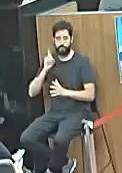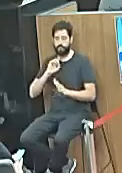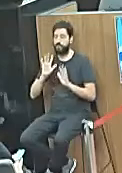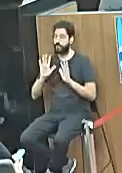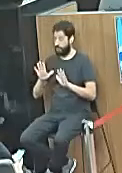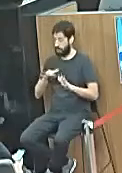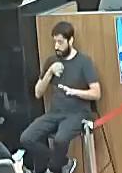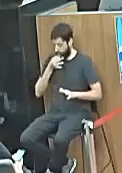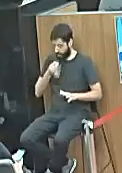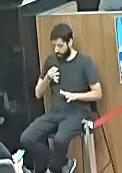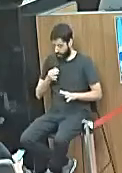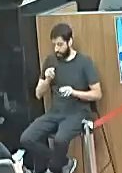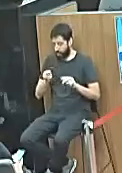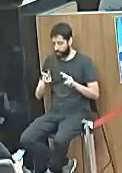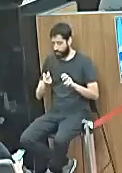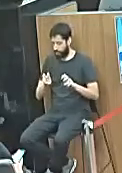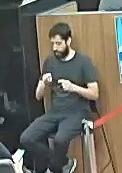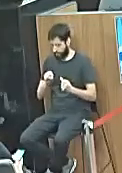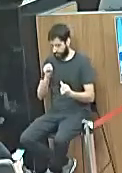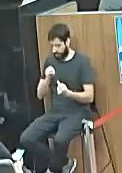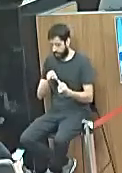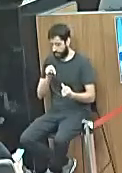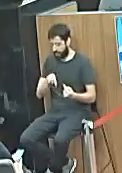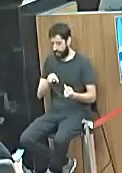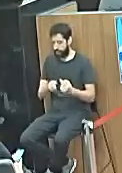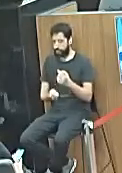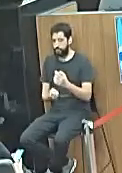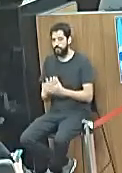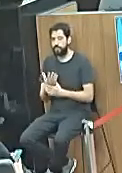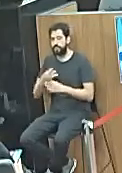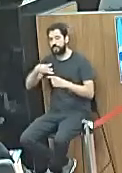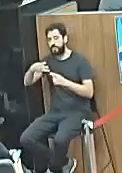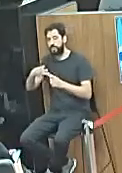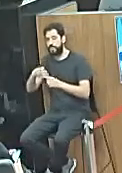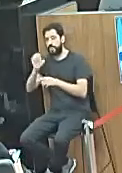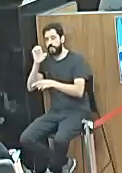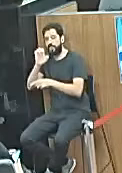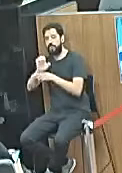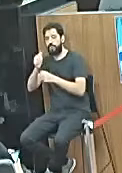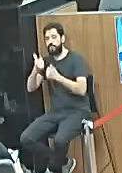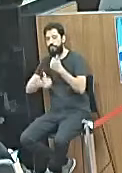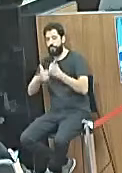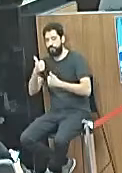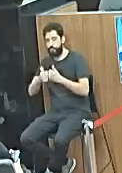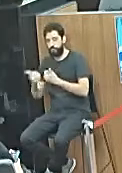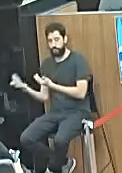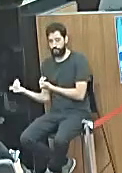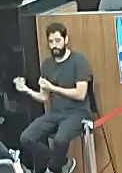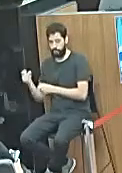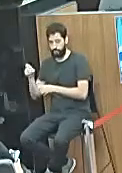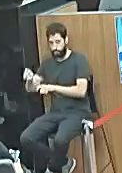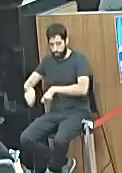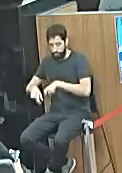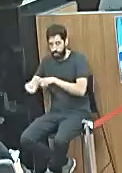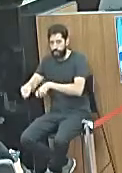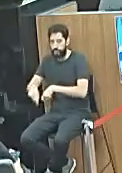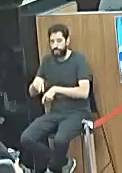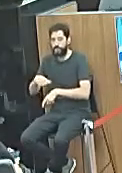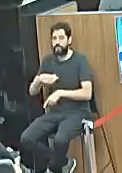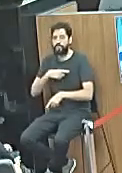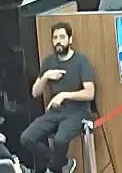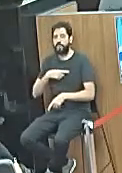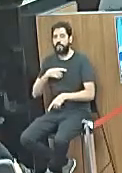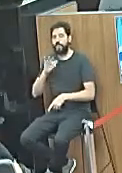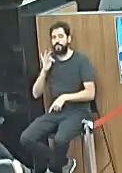da dessa meta que a realização da 3ª copa estadual de futebol da juventude rural onde a fetaemg